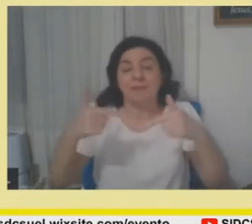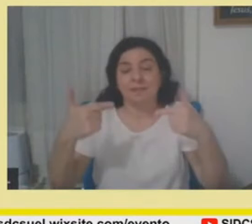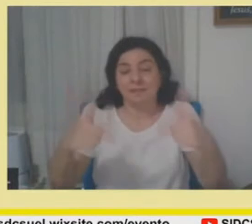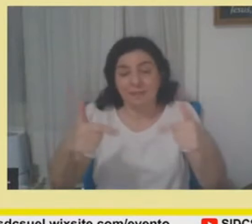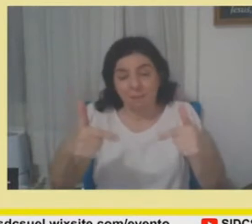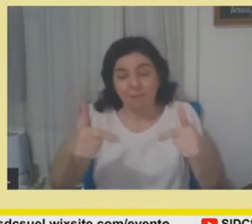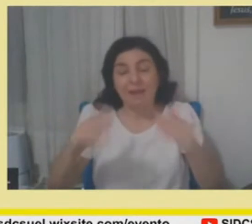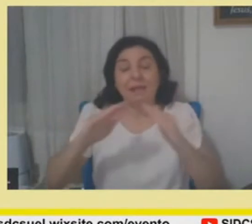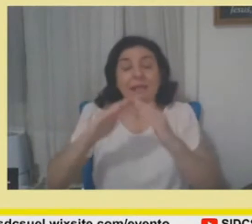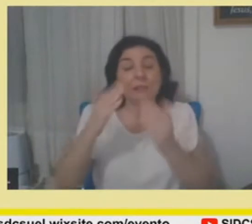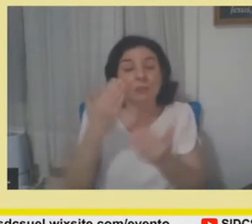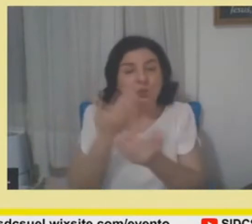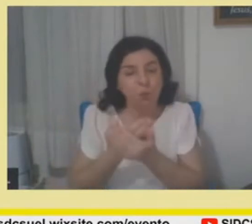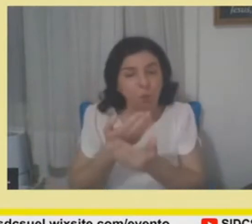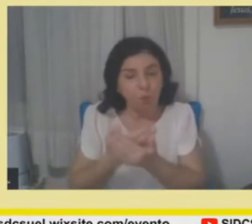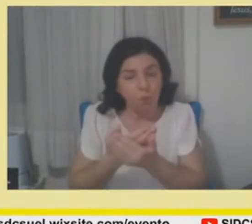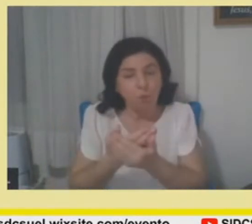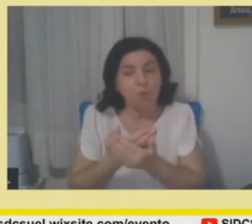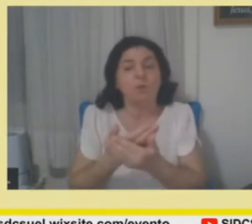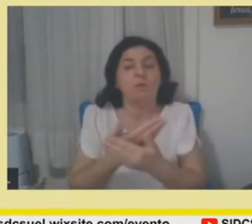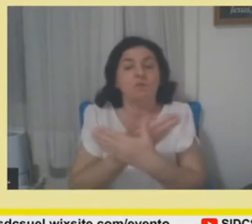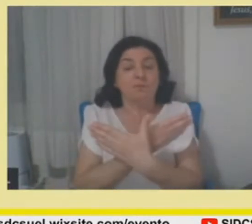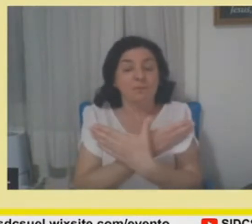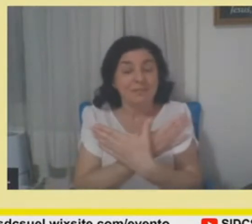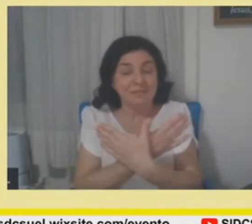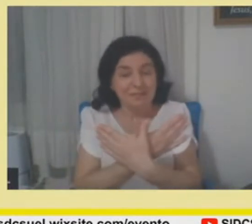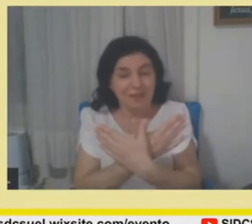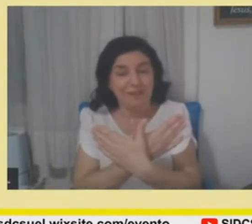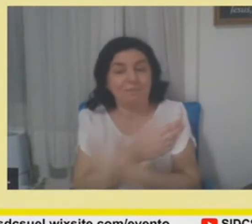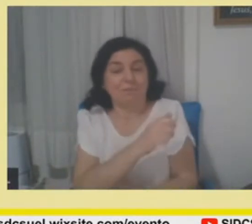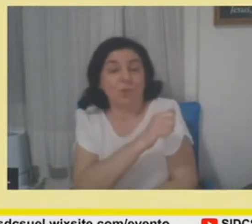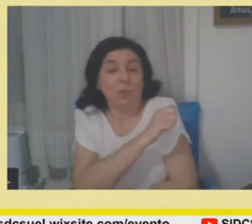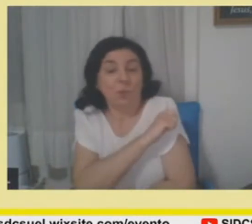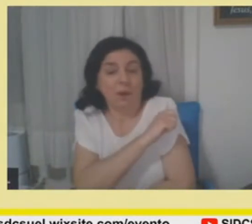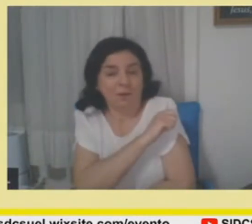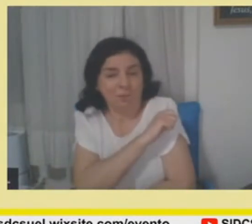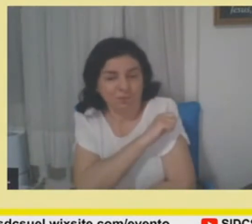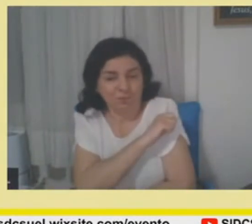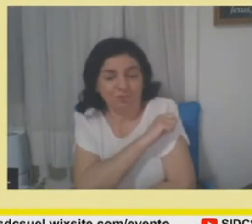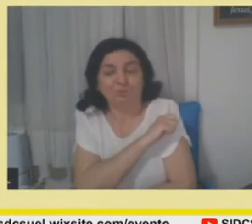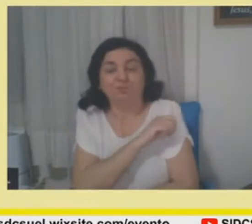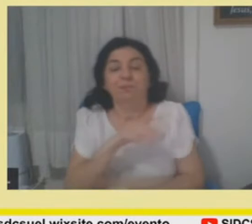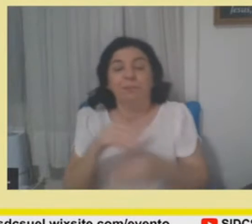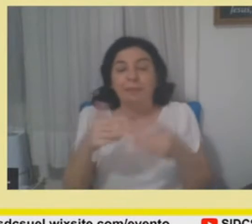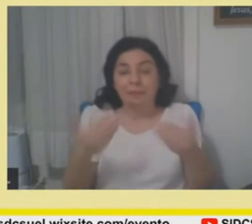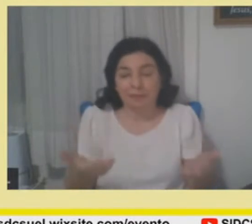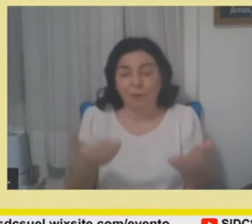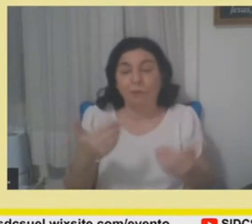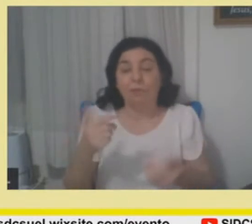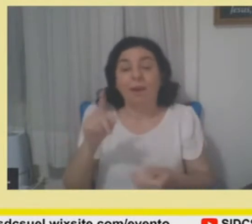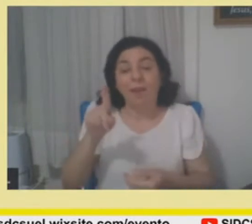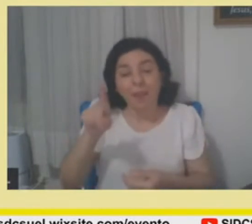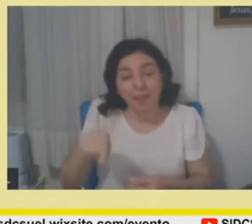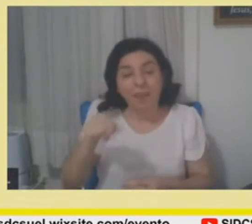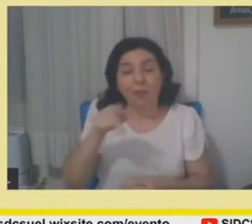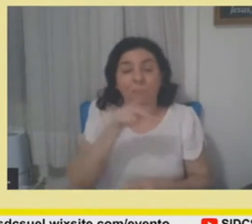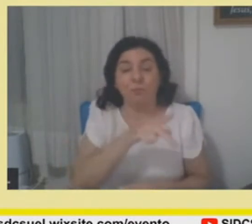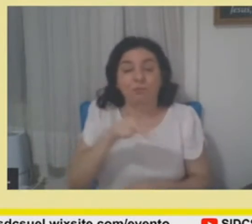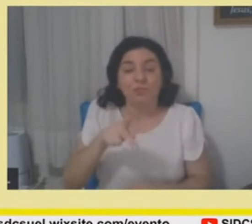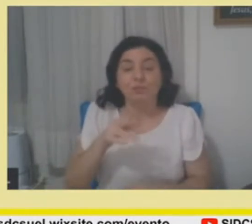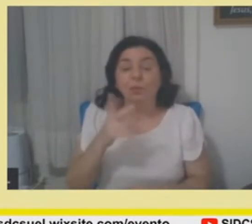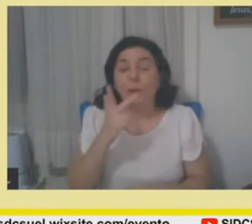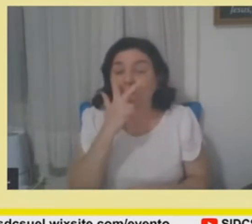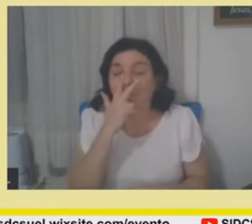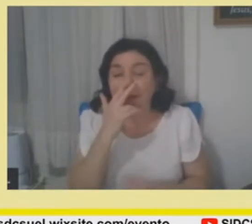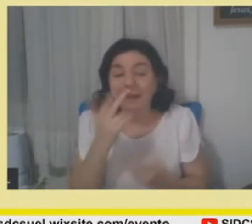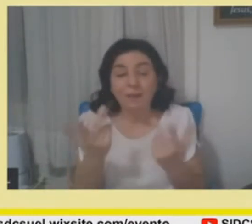adquirissem vocabulário e conseguissem a trabalhar. Só depois, e aí assim eu consegui